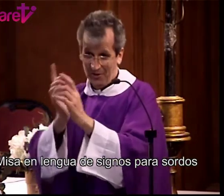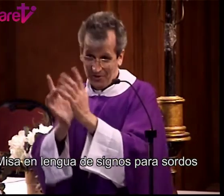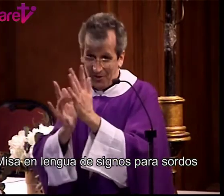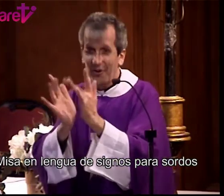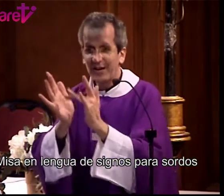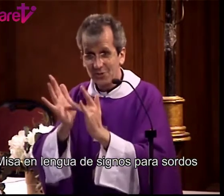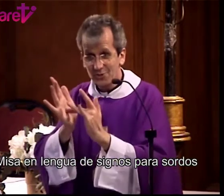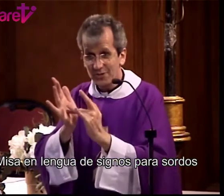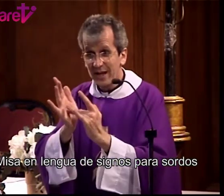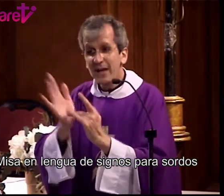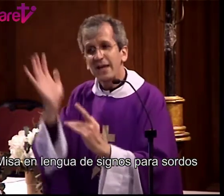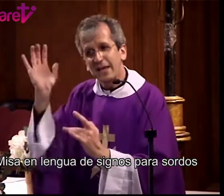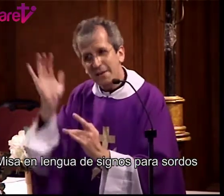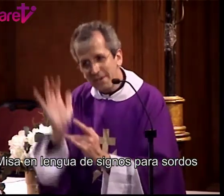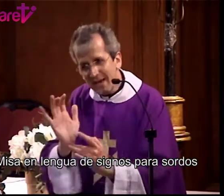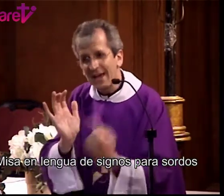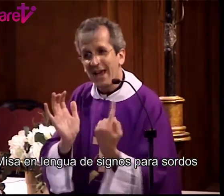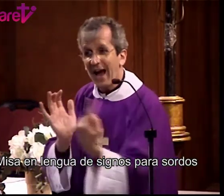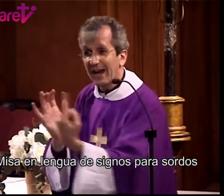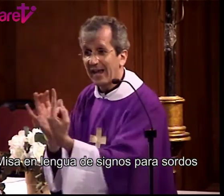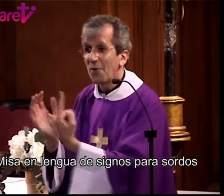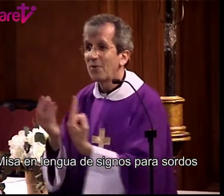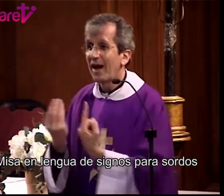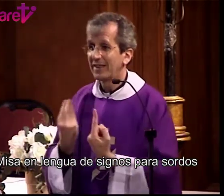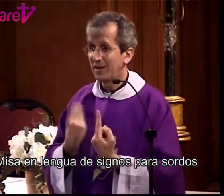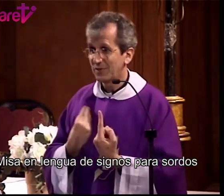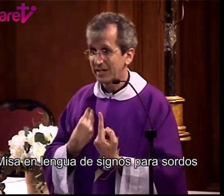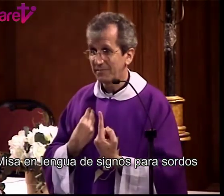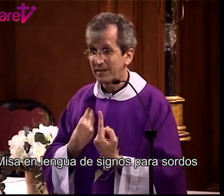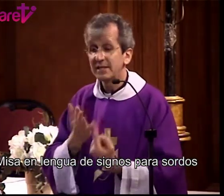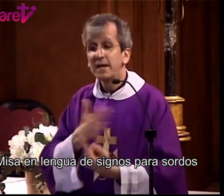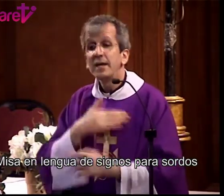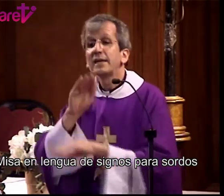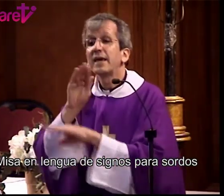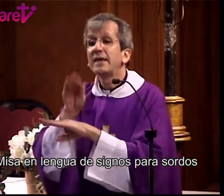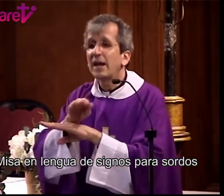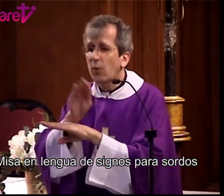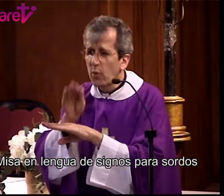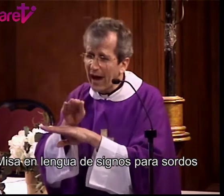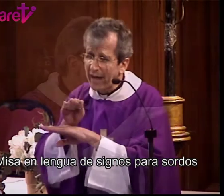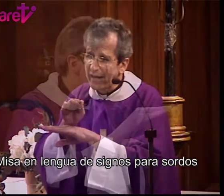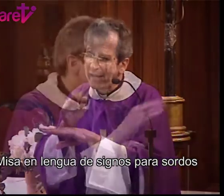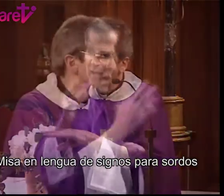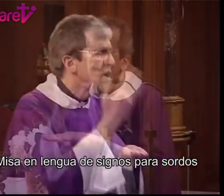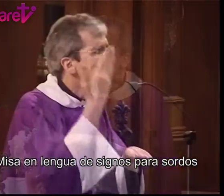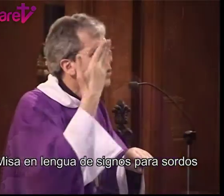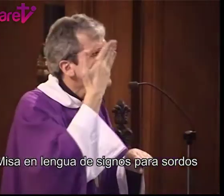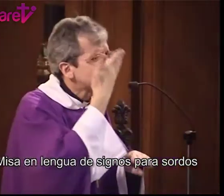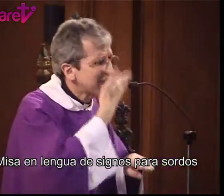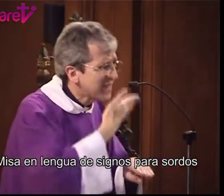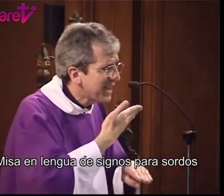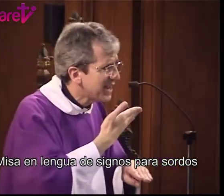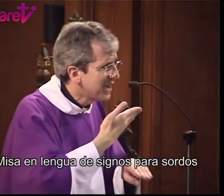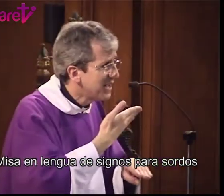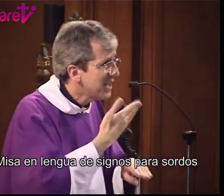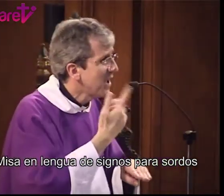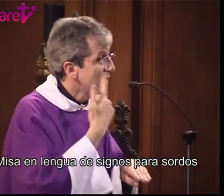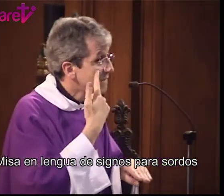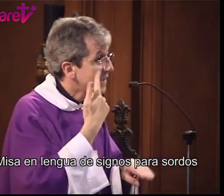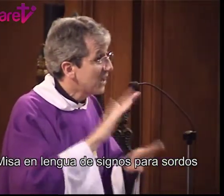con Jesús que viene a cada una de nuestras vidas, que quiere curar nuestra ceguera. Fijaros